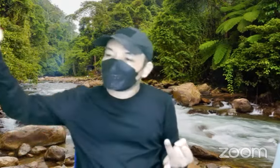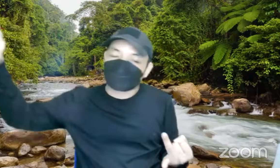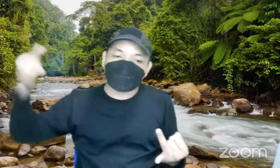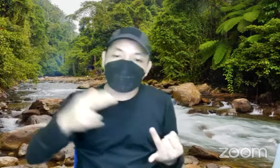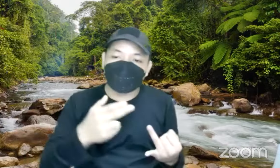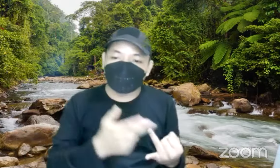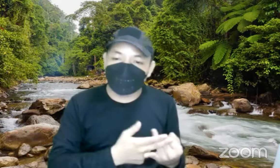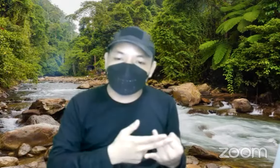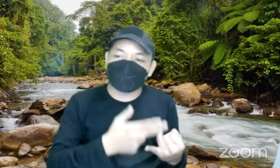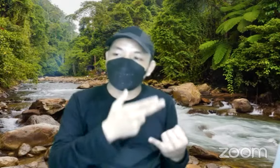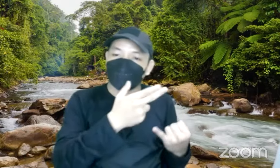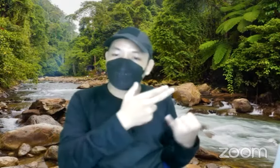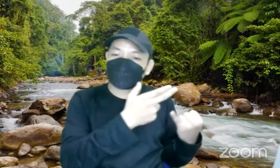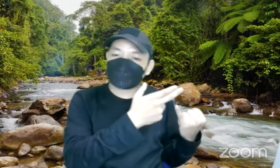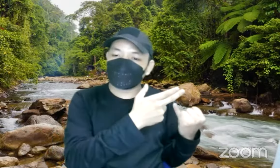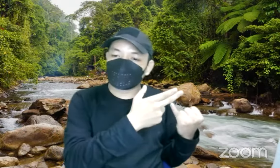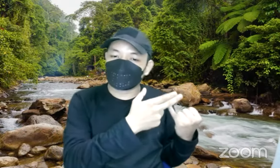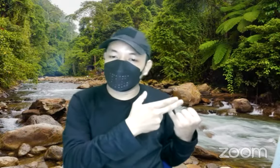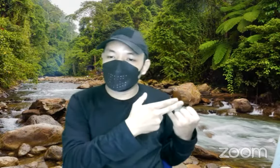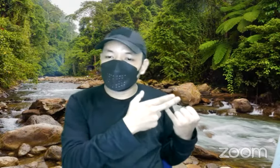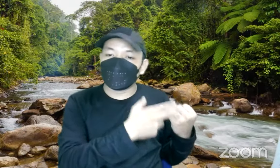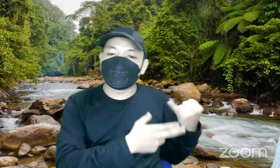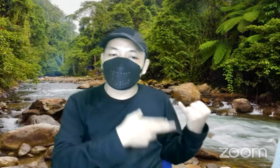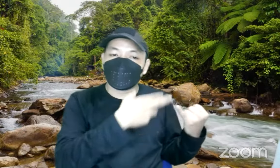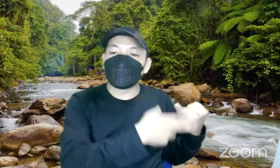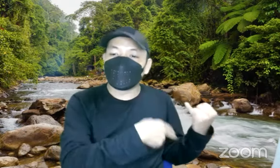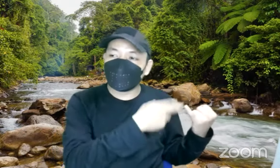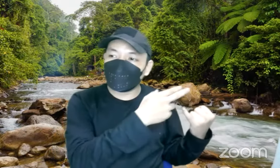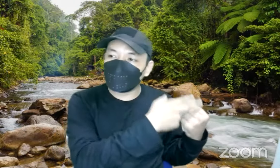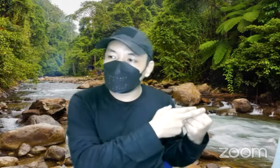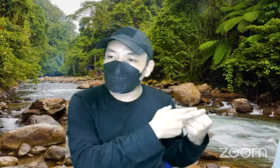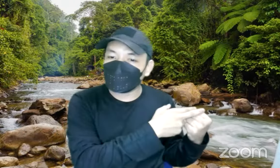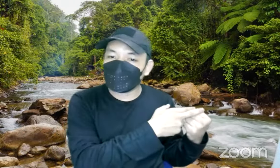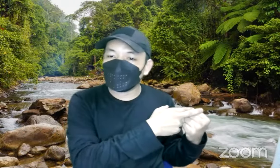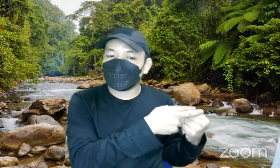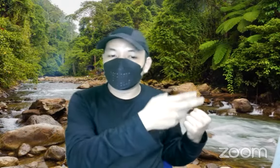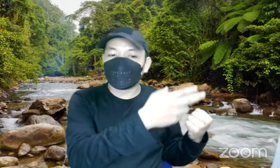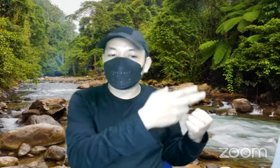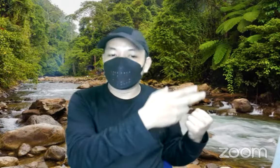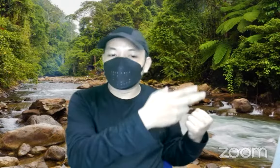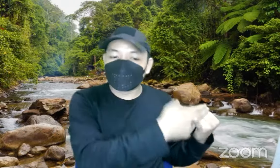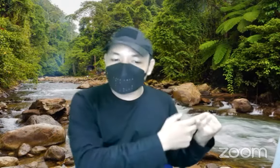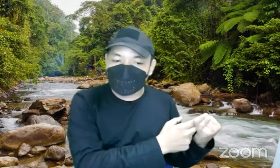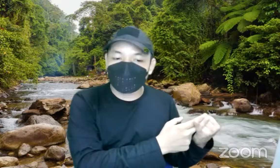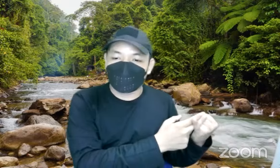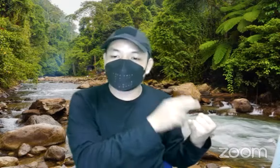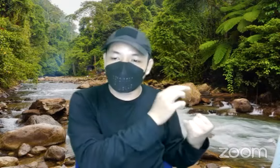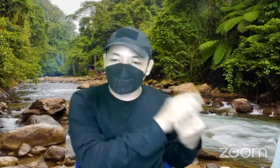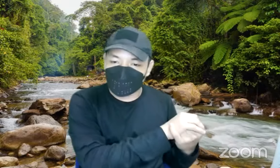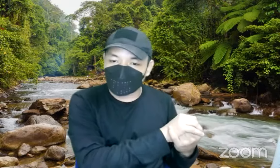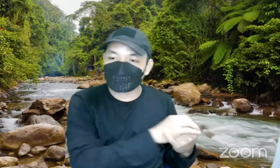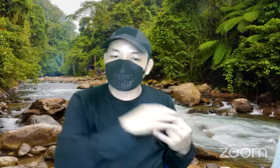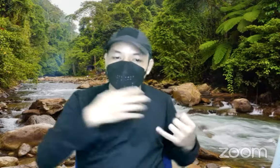တဖက်နိုင်ငံထွက်ပြေးလိုက်နော်ပြောမှဆိုရင်ဗျာခွေးပြေးဝဲပြေးပြေးလိုက်နော်ခွေးသိဝဲသိတိတ်လိုက်ပေါ့ဗျာအဲ့တဘောဖြစ်နေတယ်ဒါတွေ